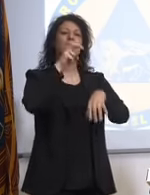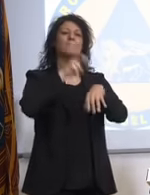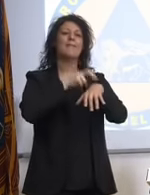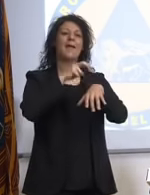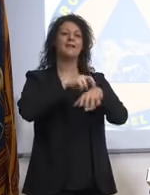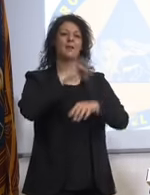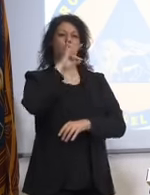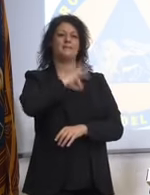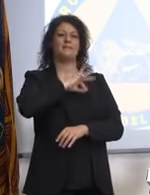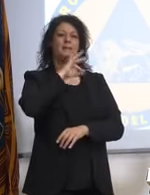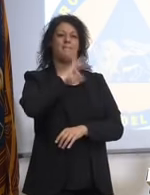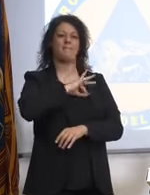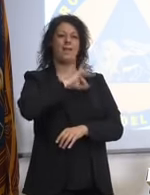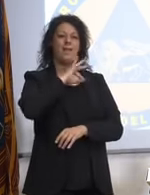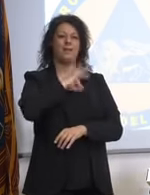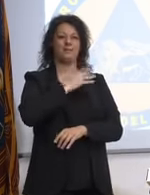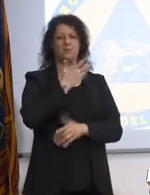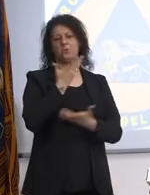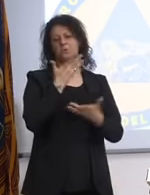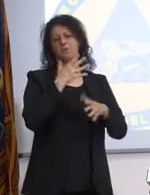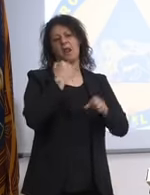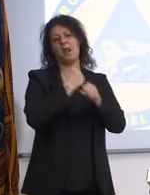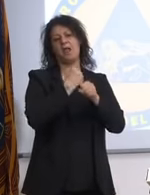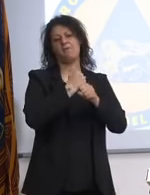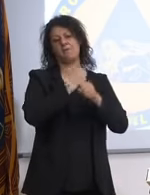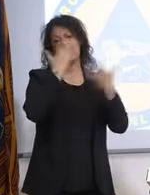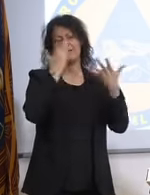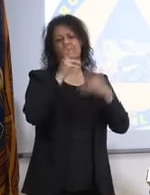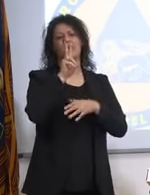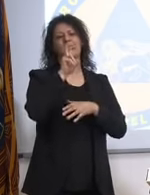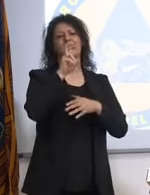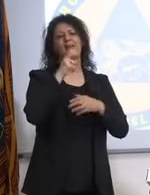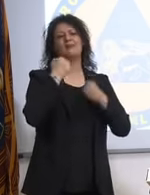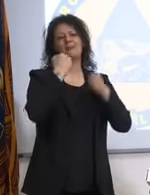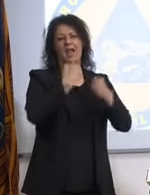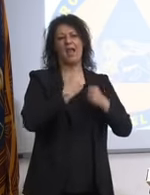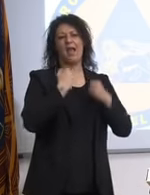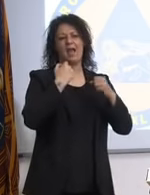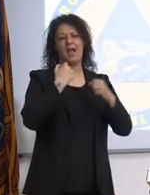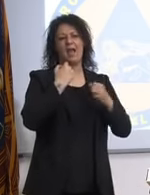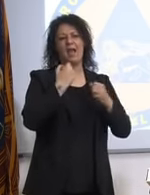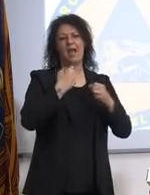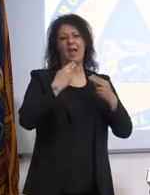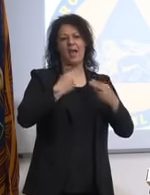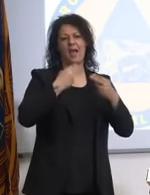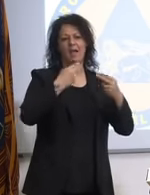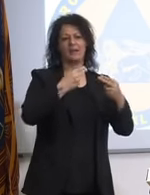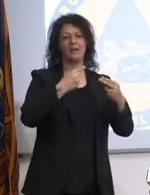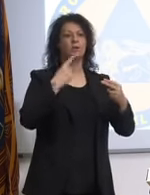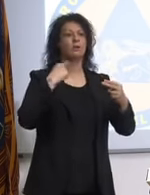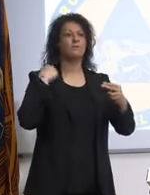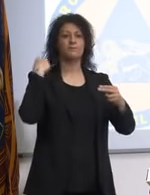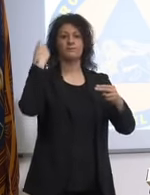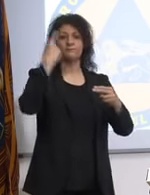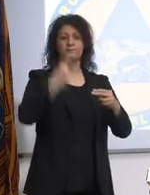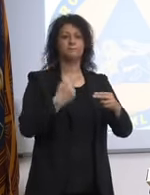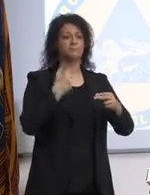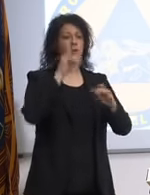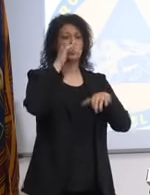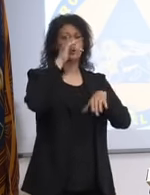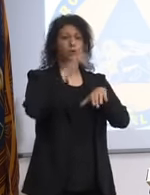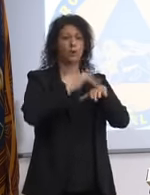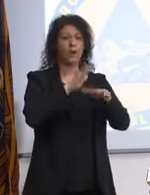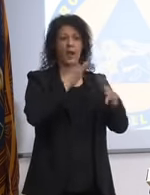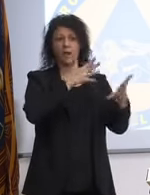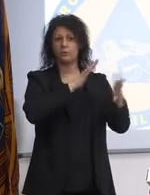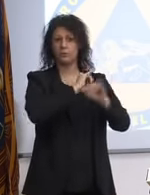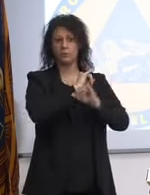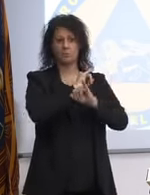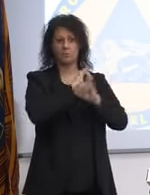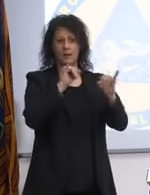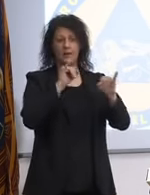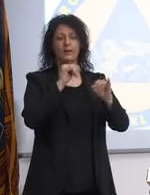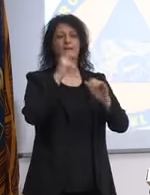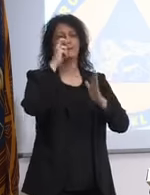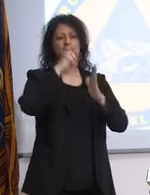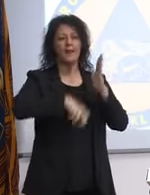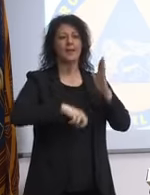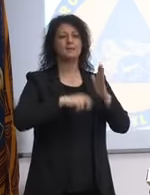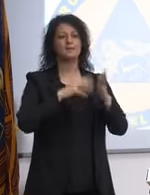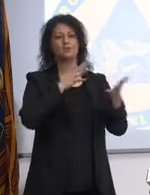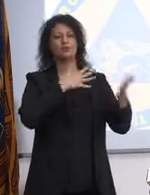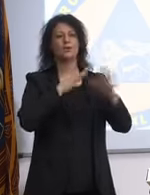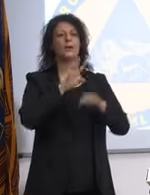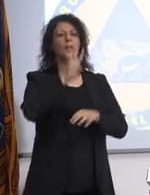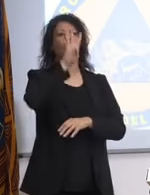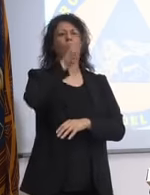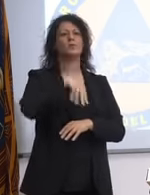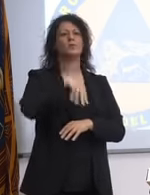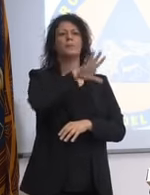anni di anzianità in ospedale, non abbiamo prelevato in 10 anni 4.850 euro. Se